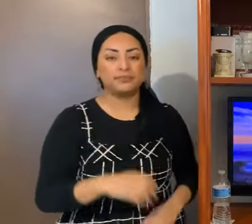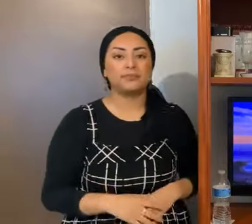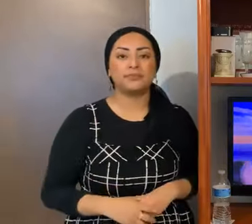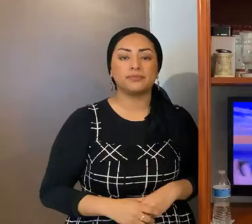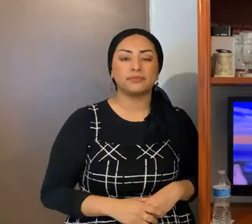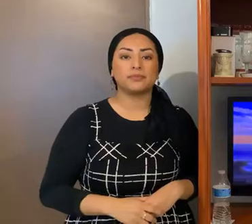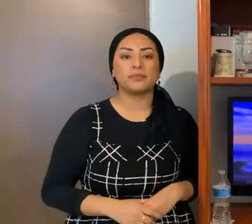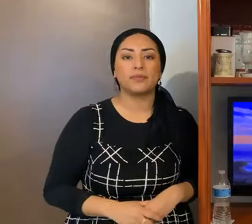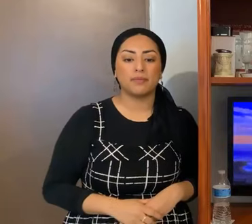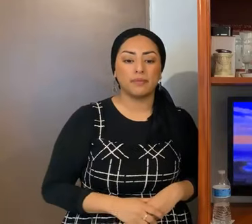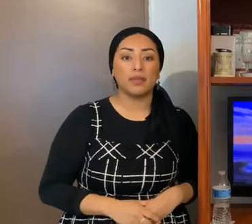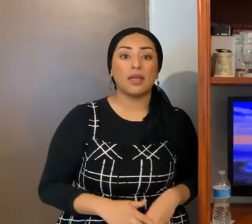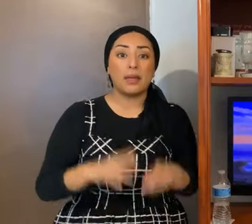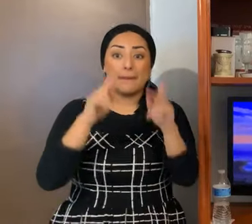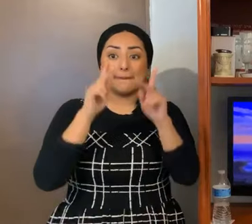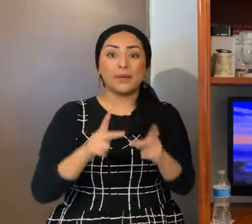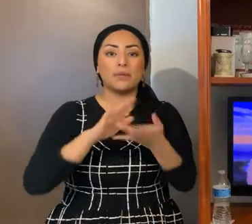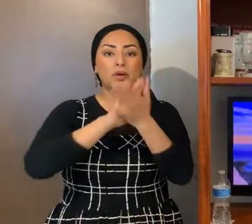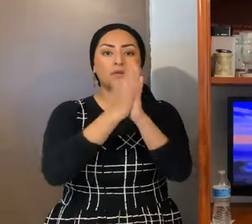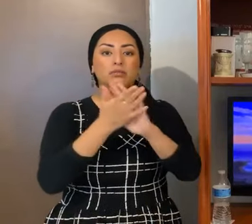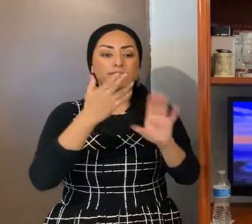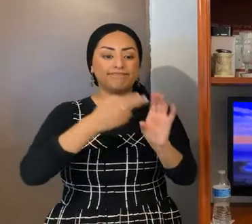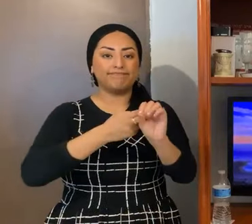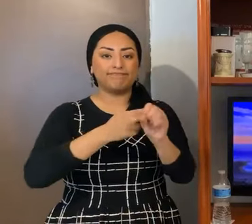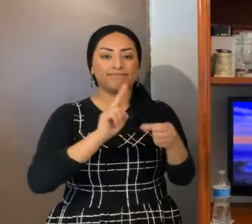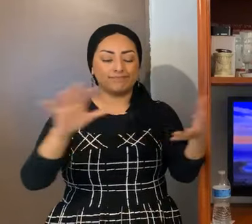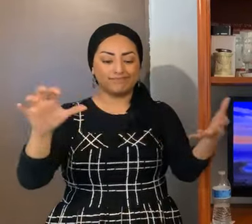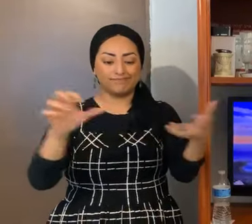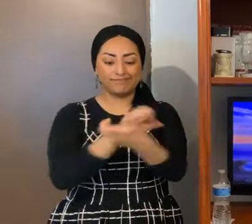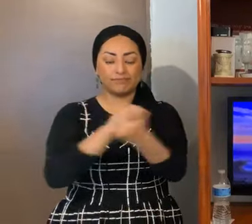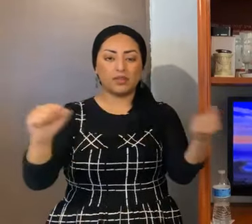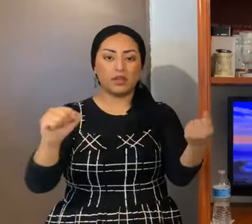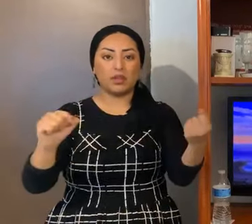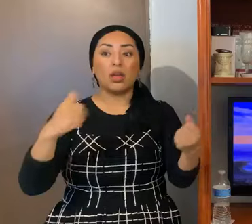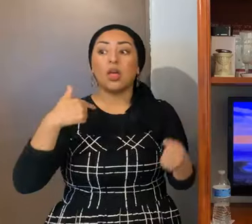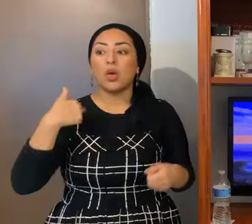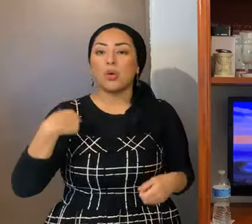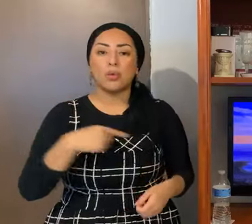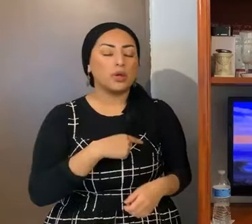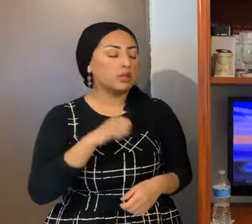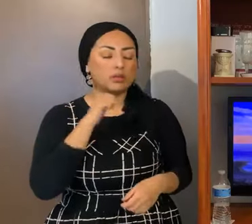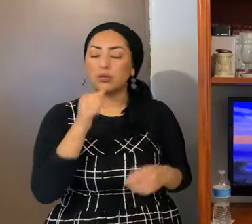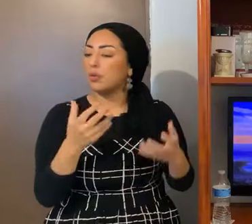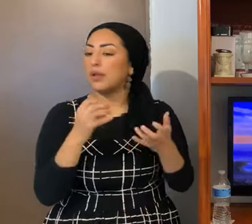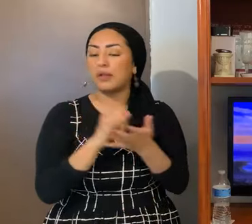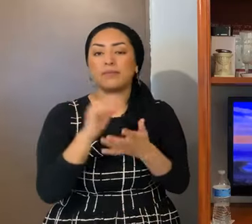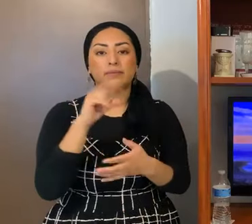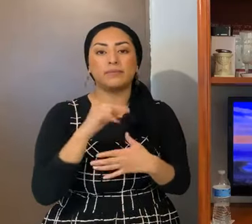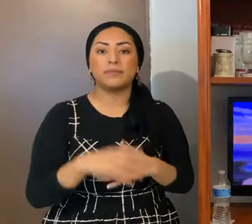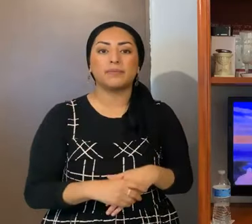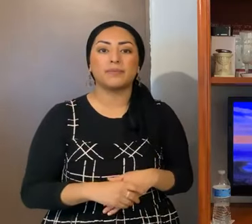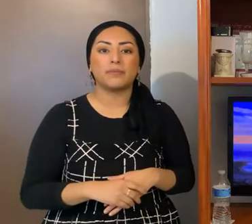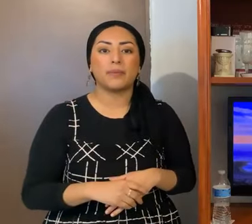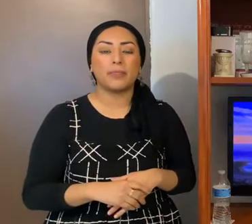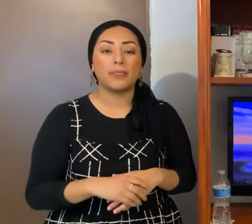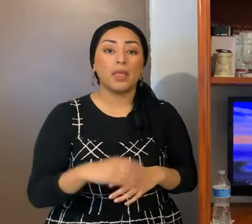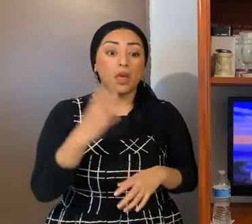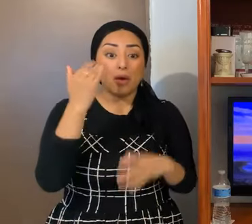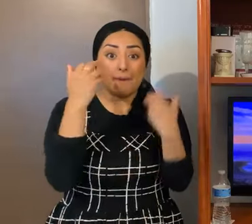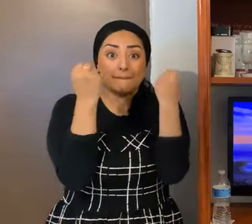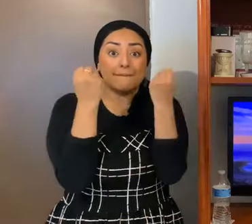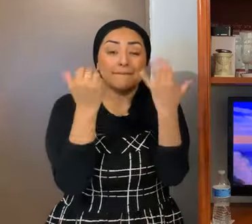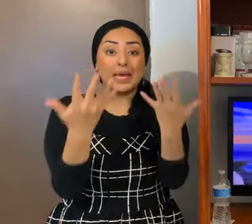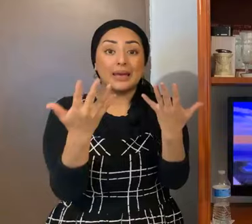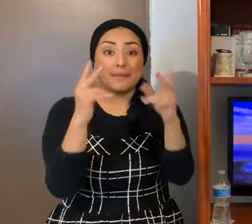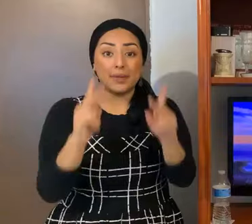final lleva a las personas a la apostasía, a la destrucción, y nosotros no queremos eso. Por eso hay muchas personas que